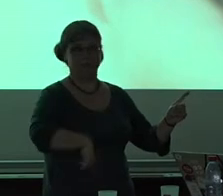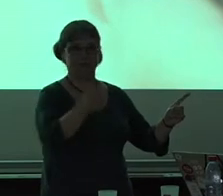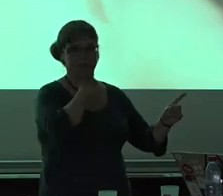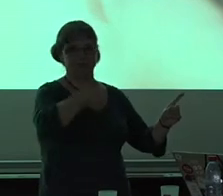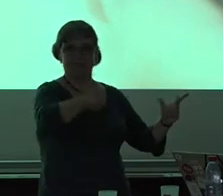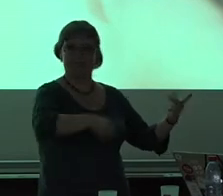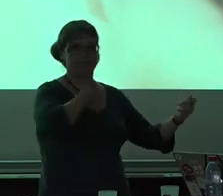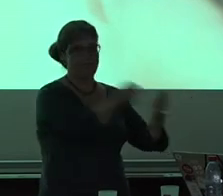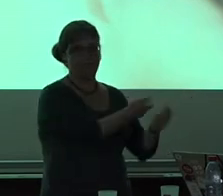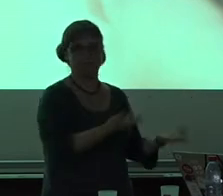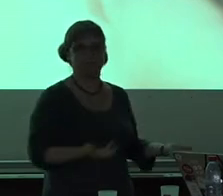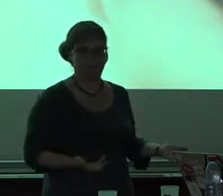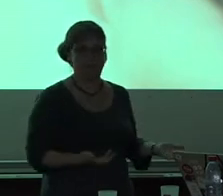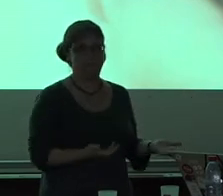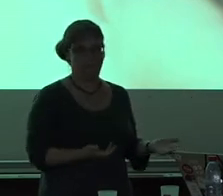fois ?»